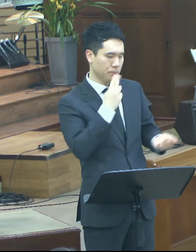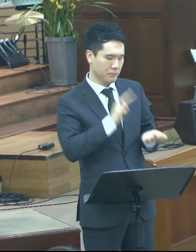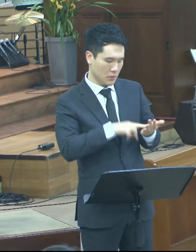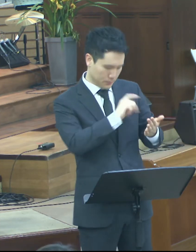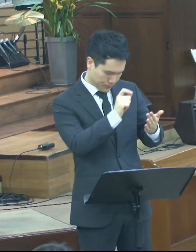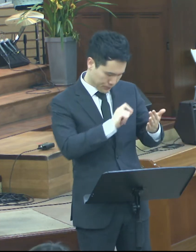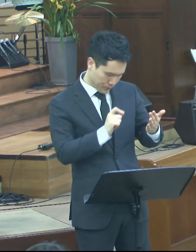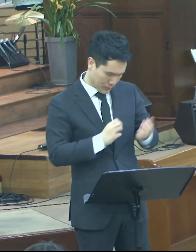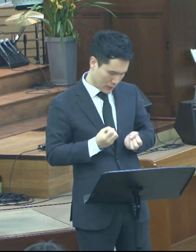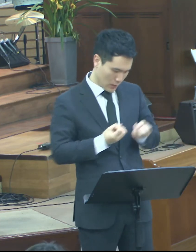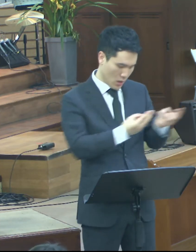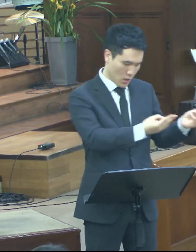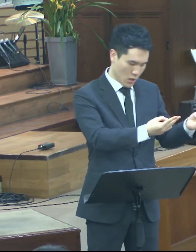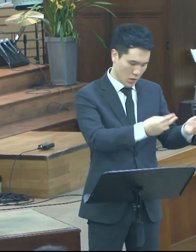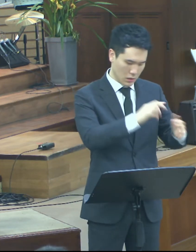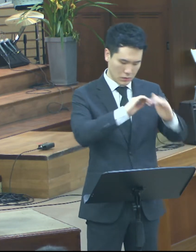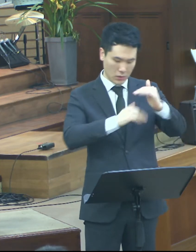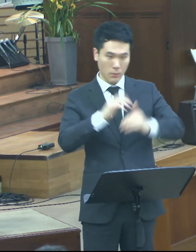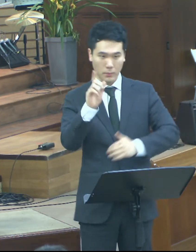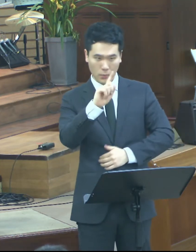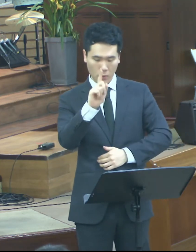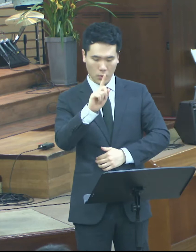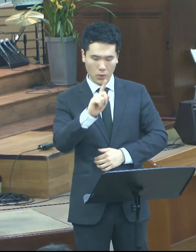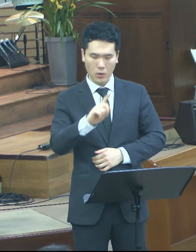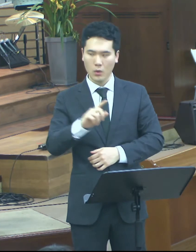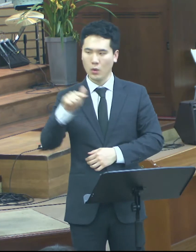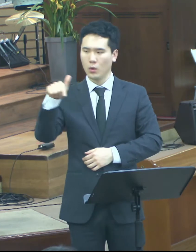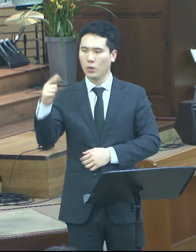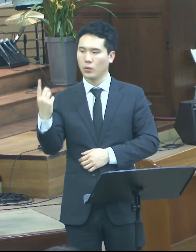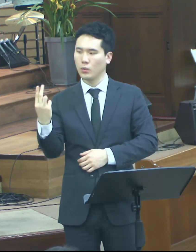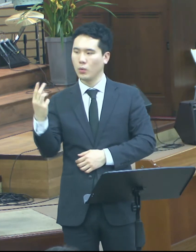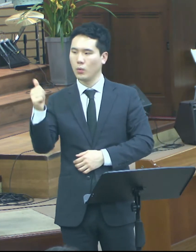교황의 손에 의해서 언제까지 재산이 착취당해야 되는가?